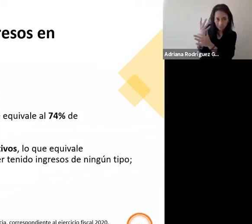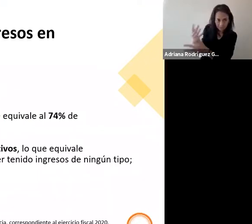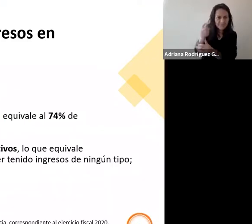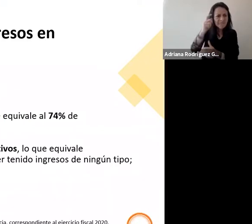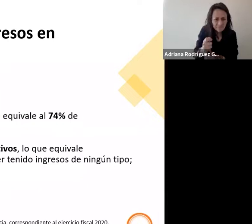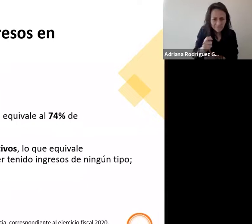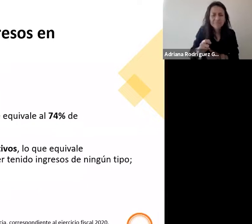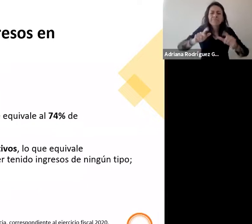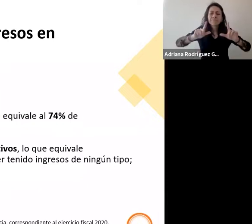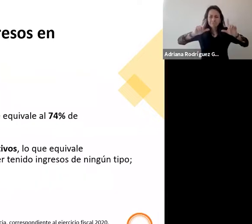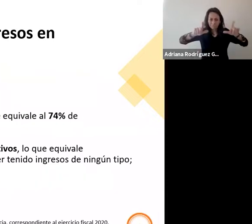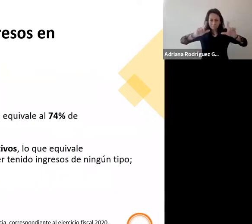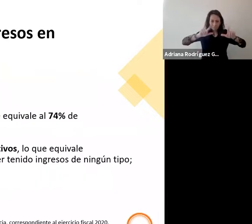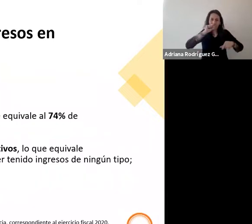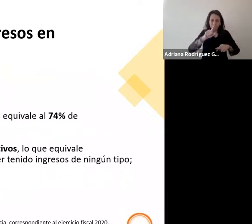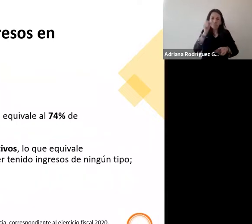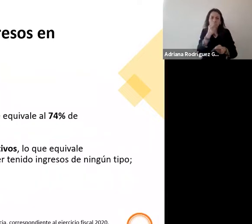la Secretaría de Hacienda es que